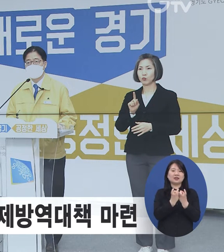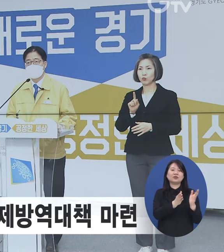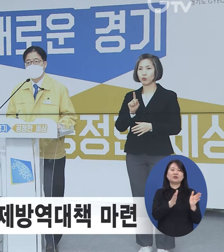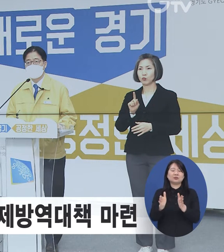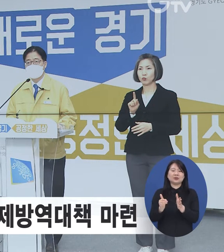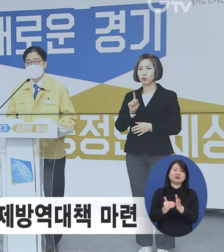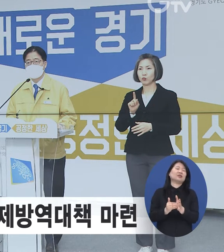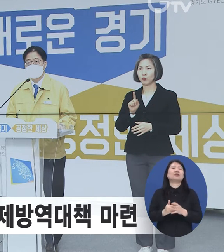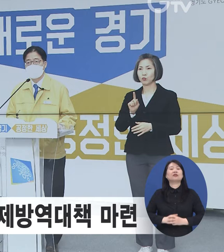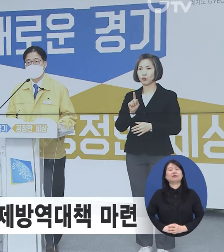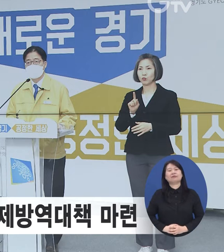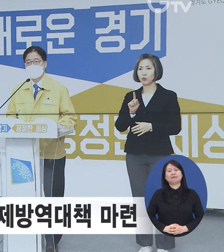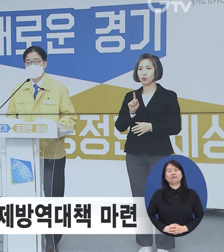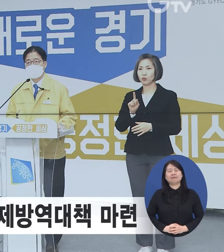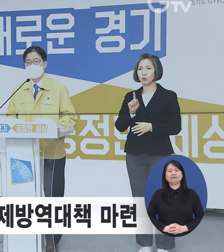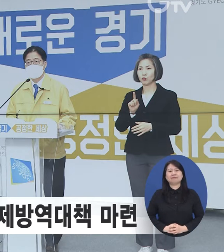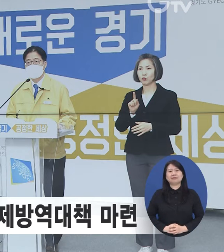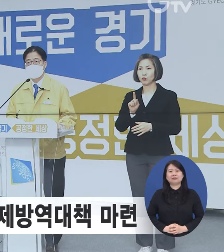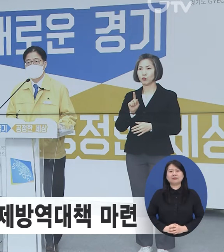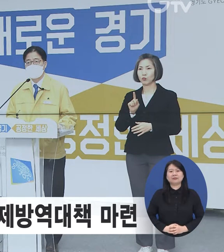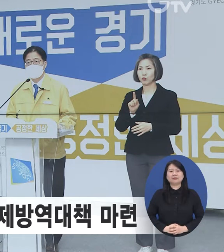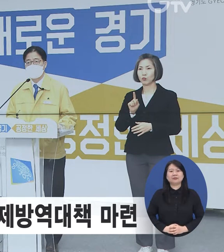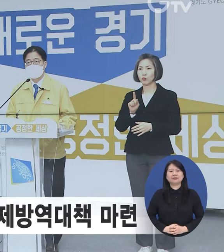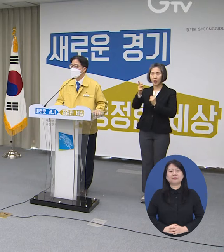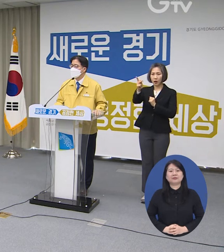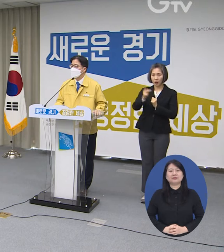마련했습니다. 경기북부 김태희 기자의 보도입니다.